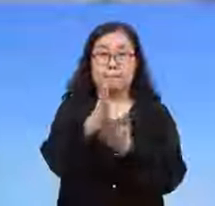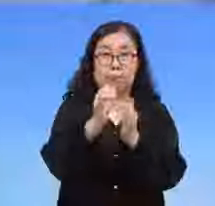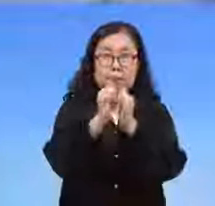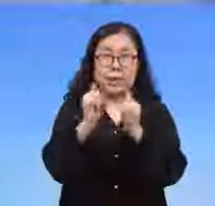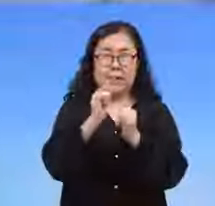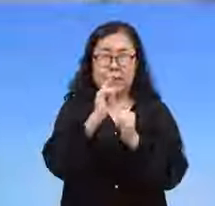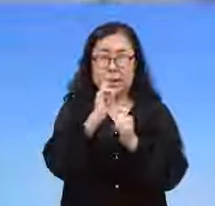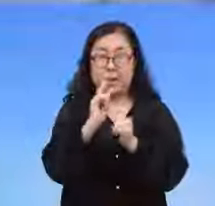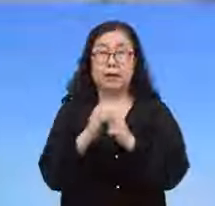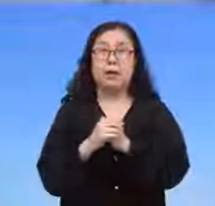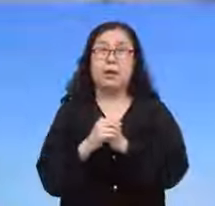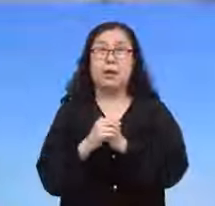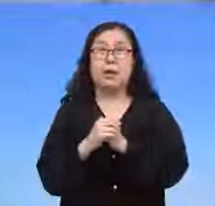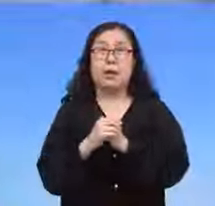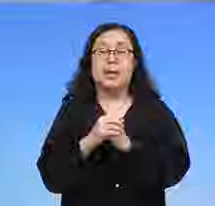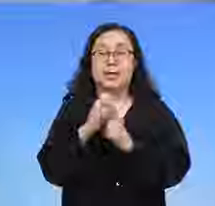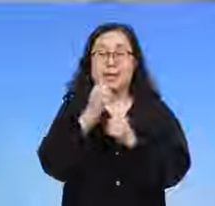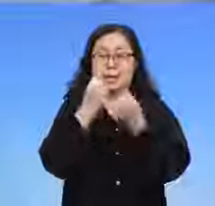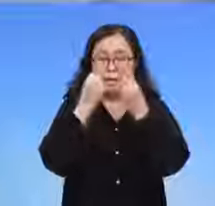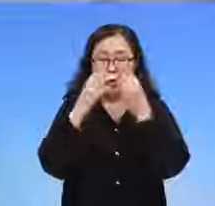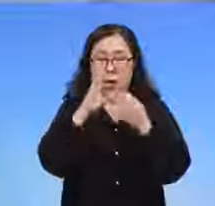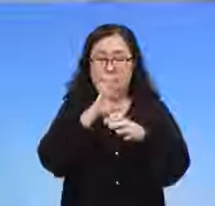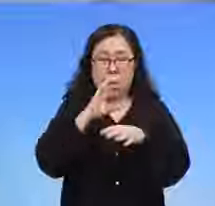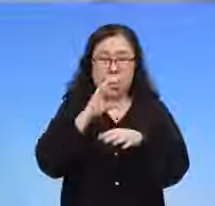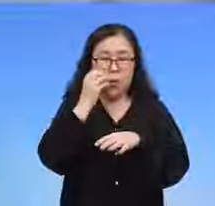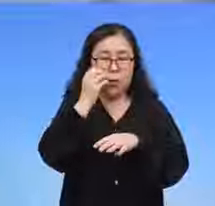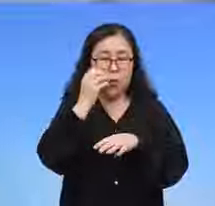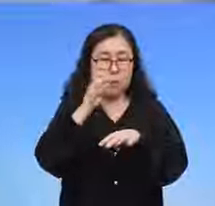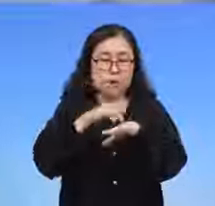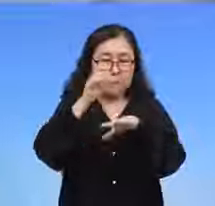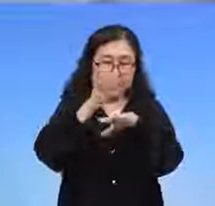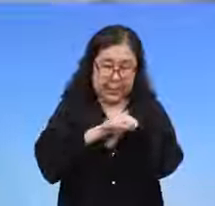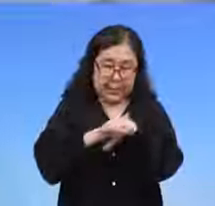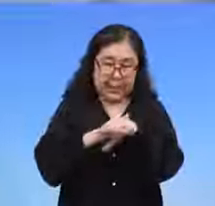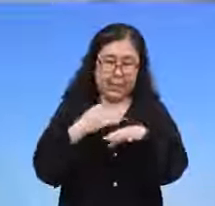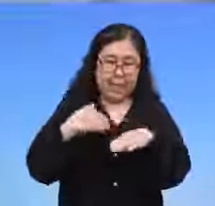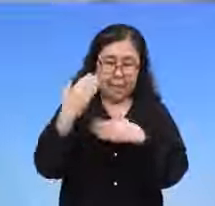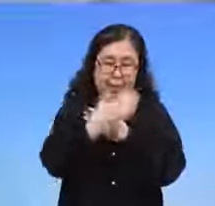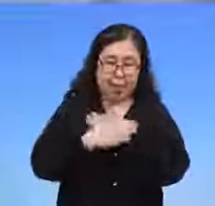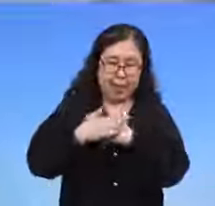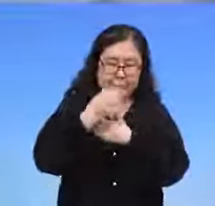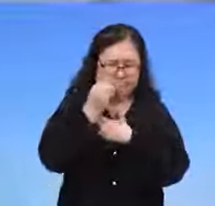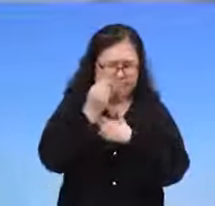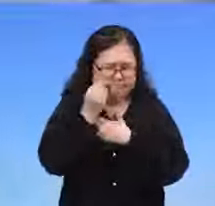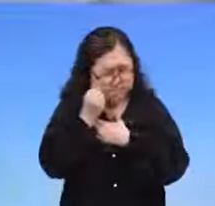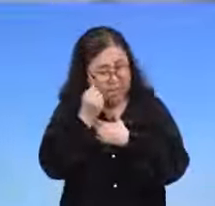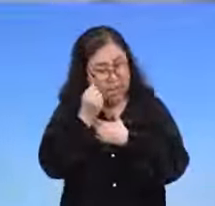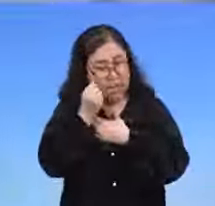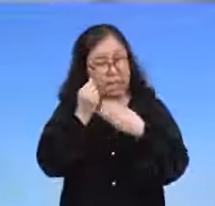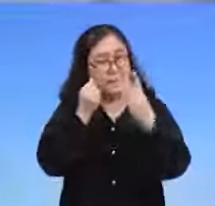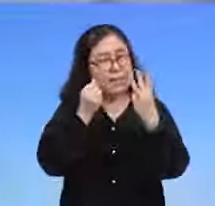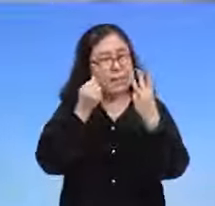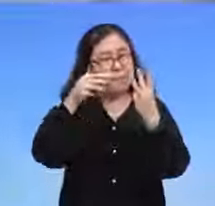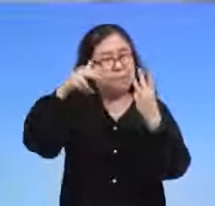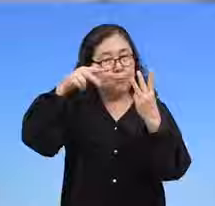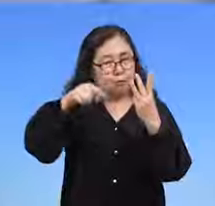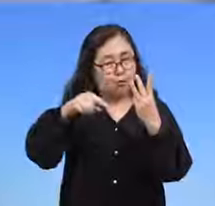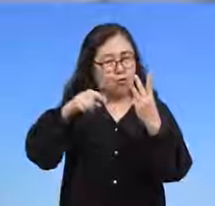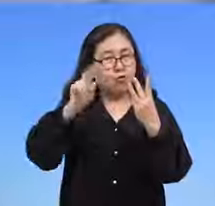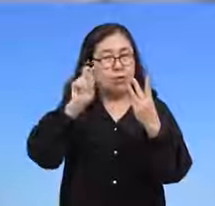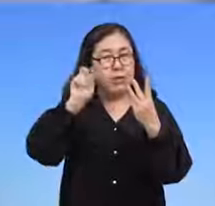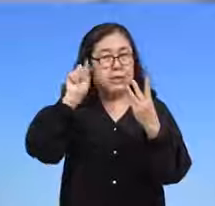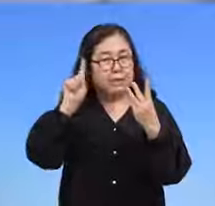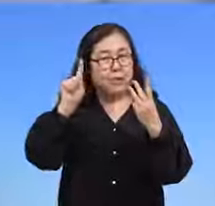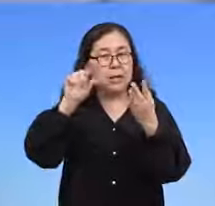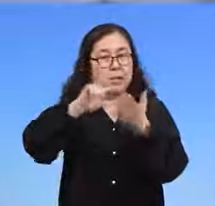전문가들의 견해에 따르면요, 이 새로운 습관이 몸에 익숙해지는데, 몸에 배는데 대략 한 3주, 한